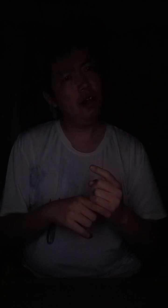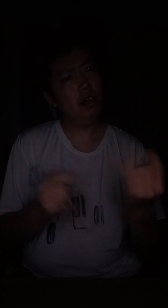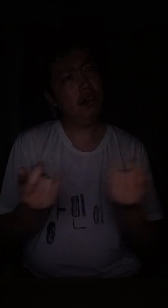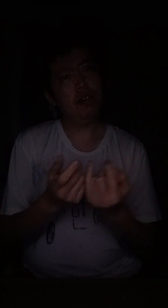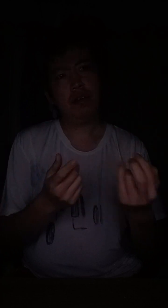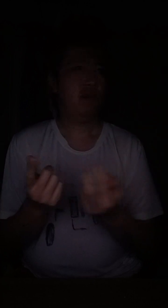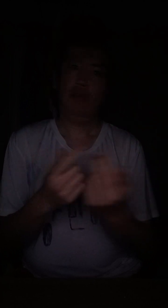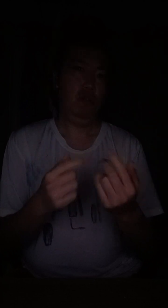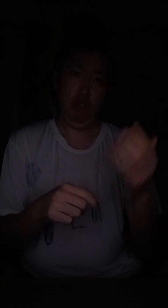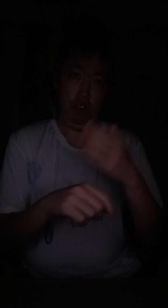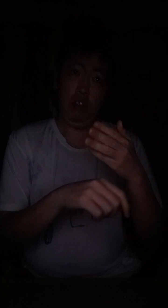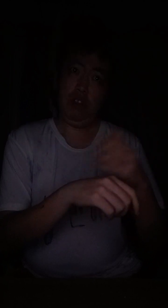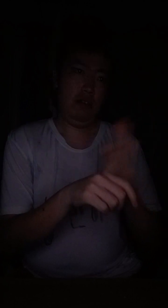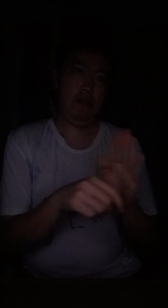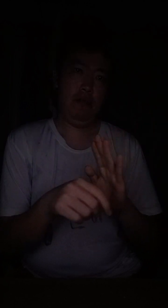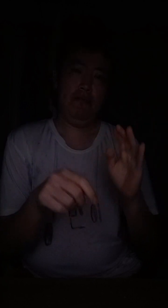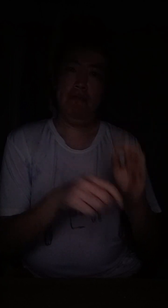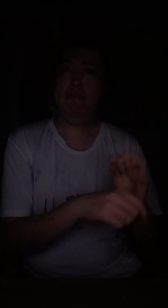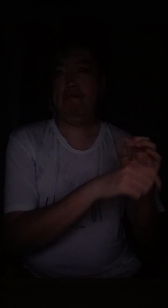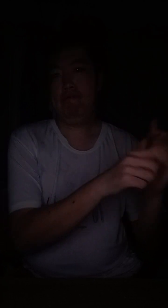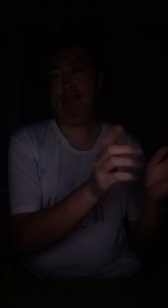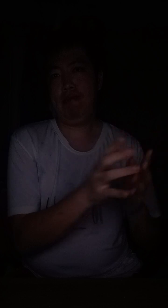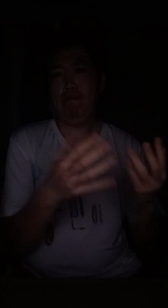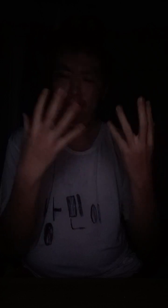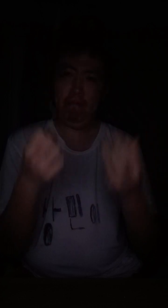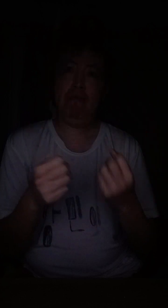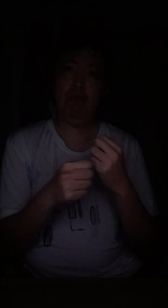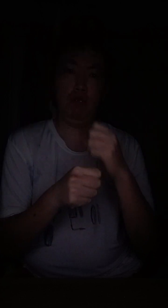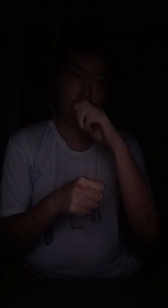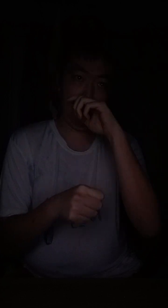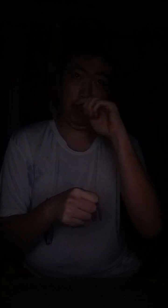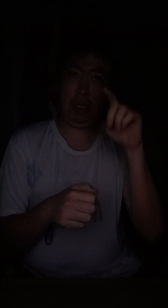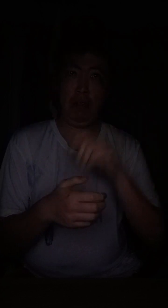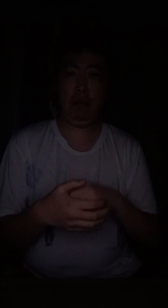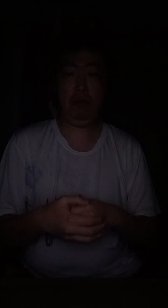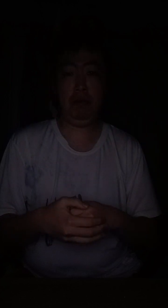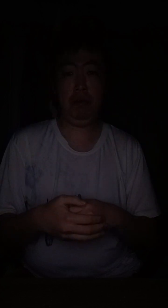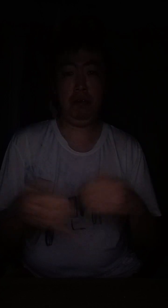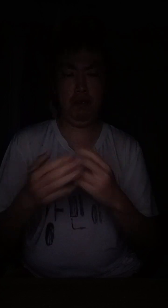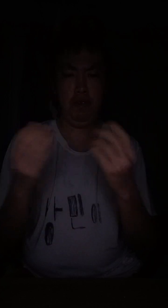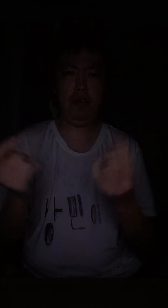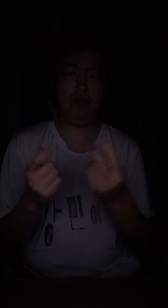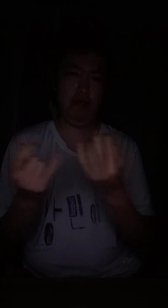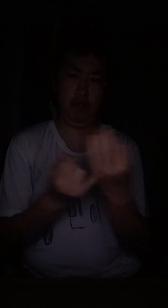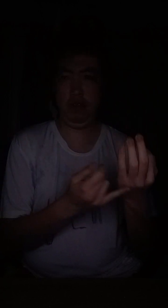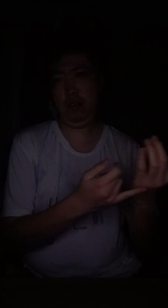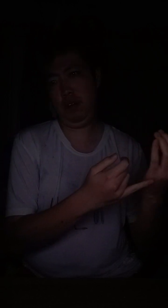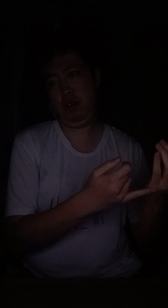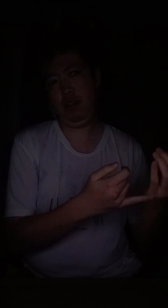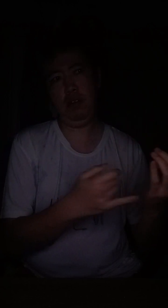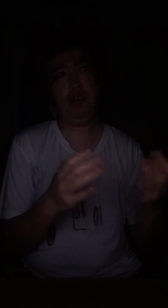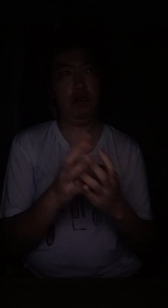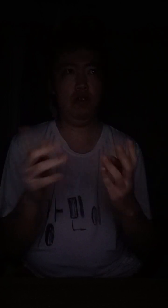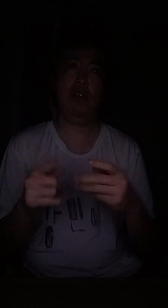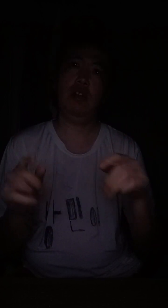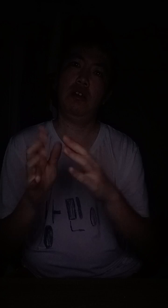그런 일 혹시 있지 않을까 많이 걱정을 하거든요. 확산되는 불안 속에 며칠 전 광주에서는 터미널 여자